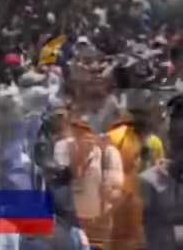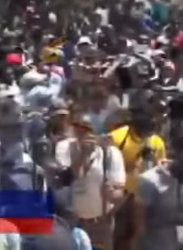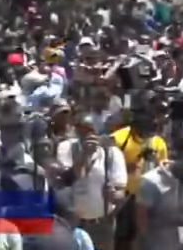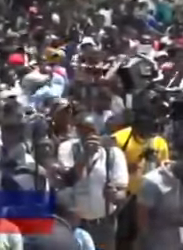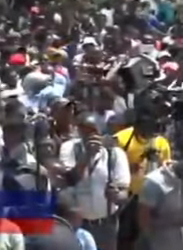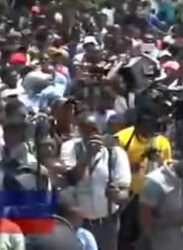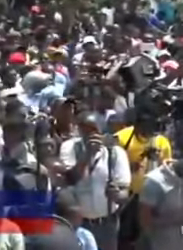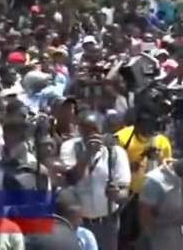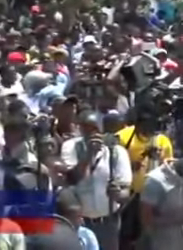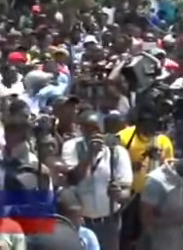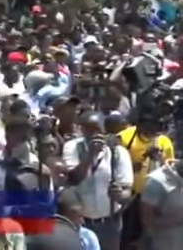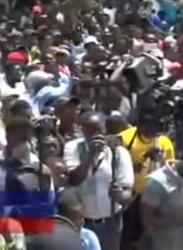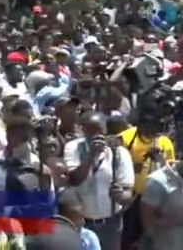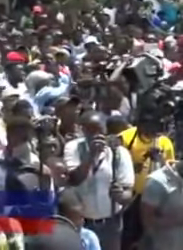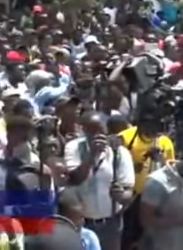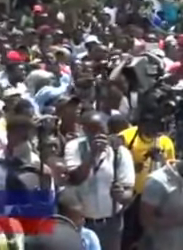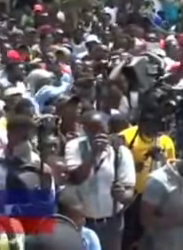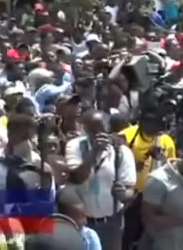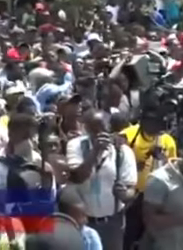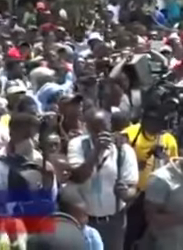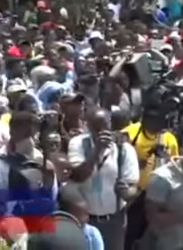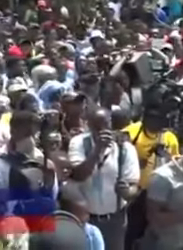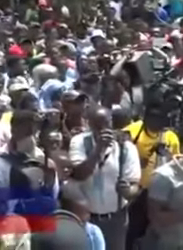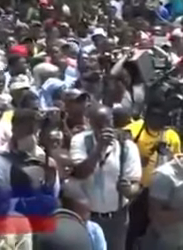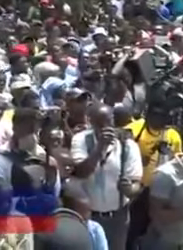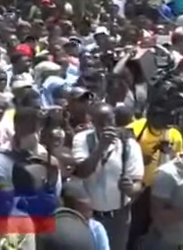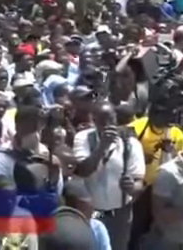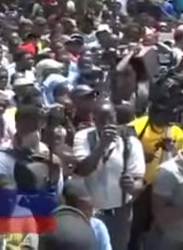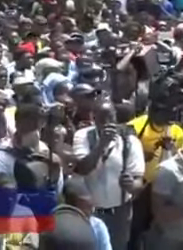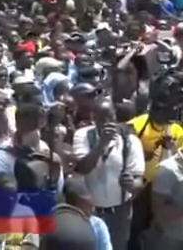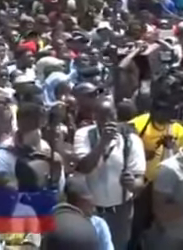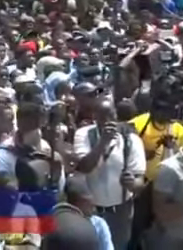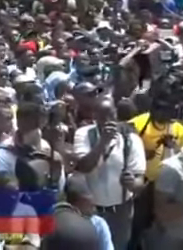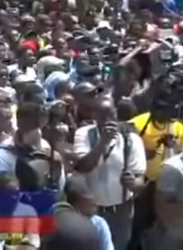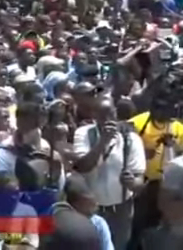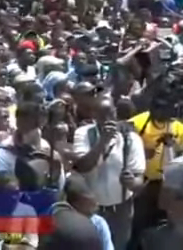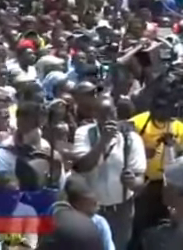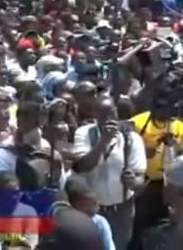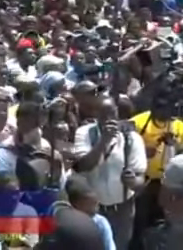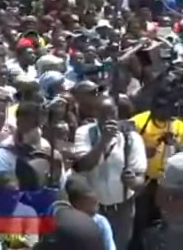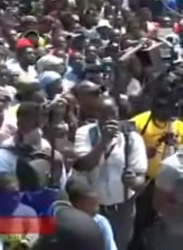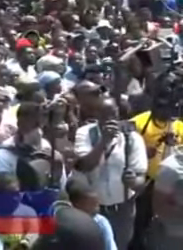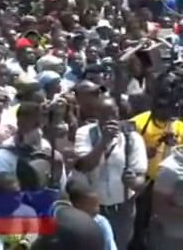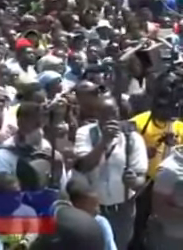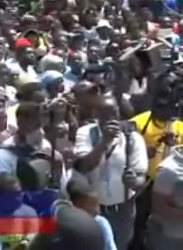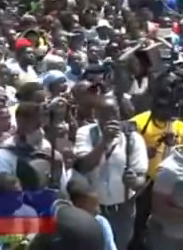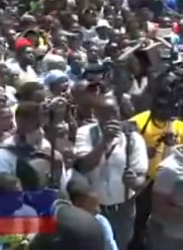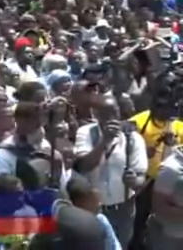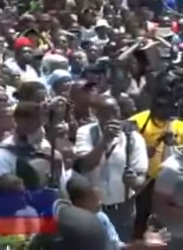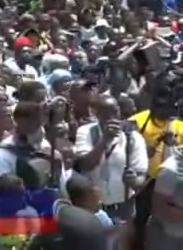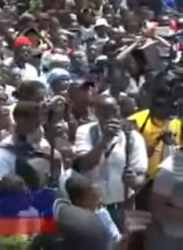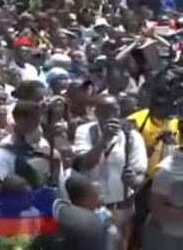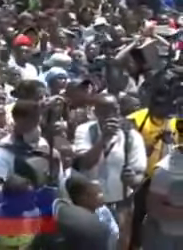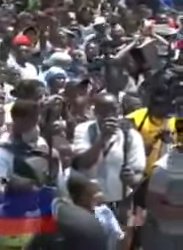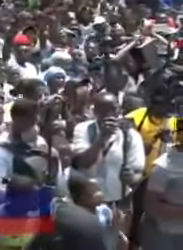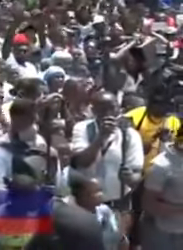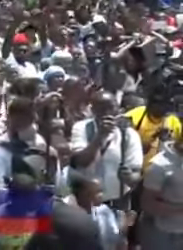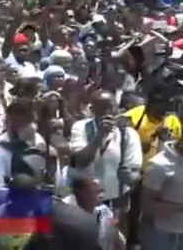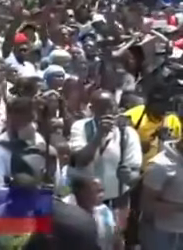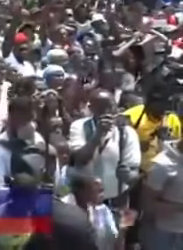l'union difficile pour nous joindre, même le pape difficile pour nous joindre, délégué départemental là, pour nous joindre, ministre